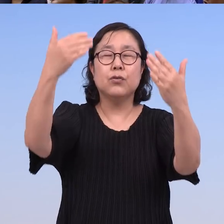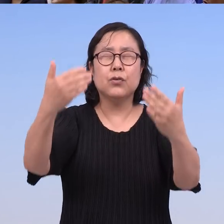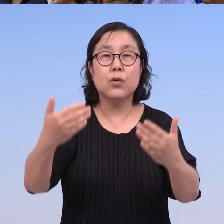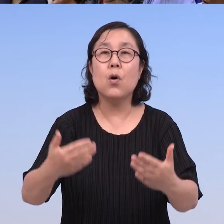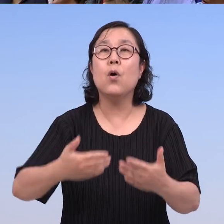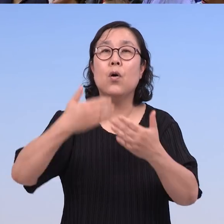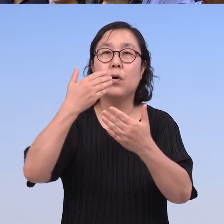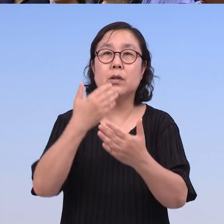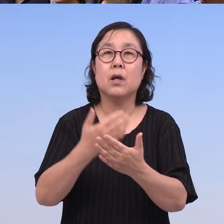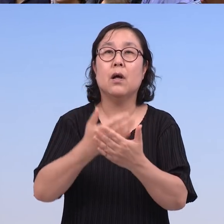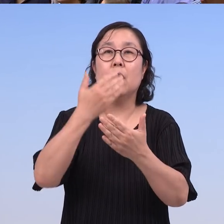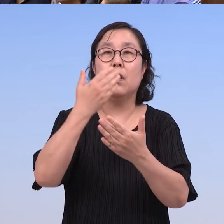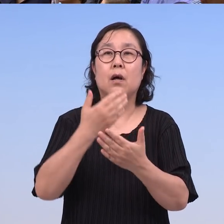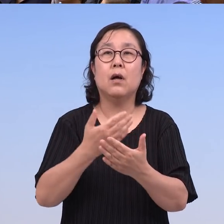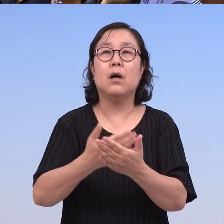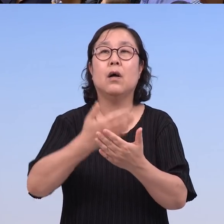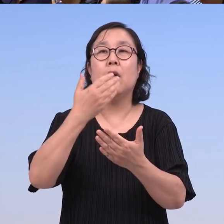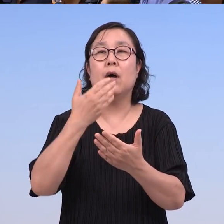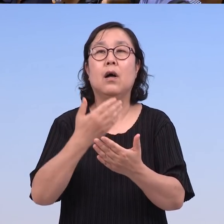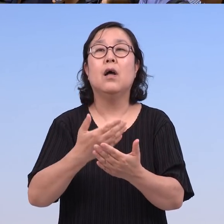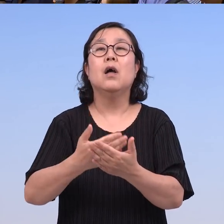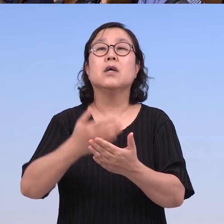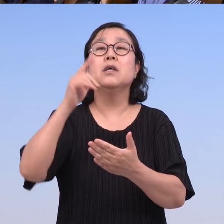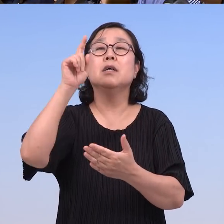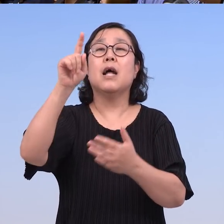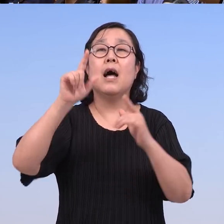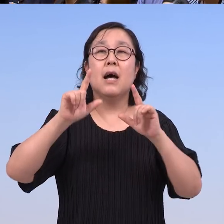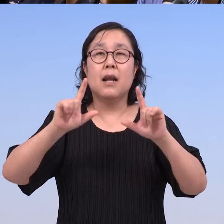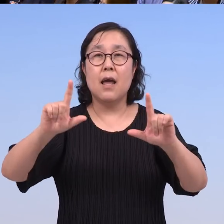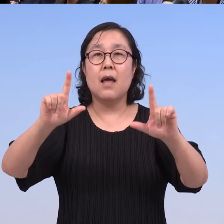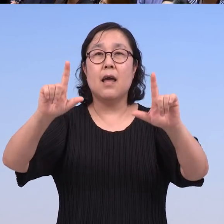내게 주소서. 그날에